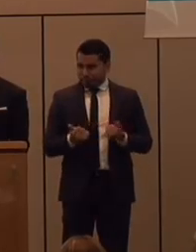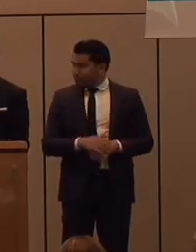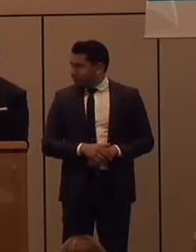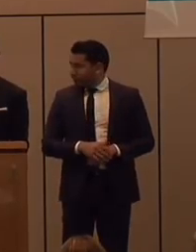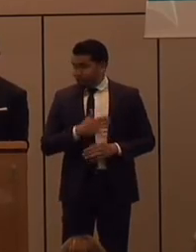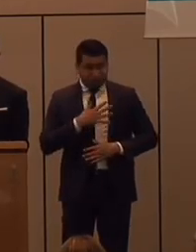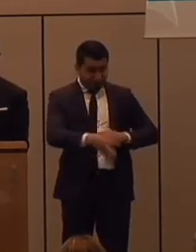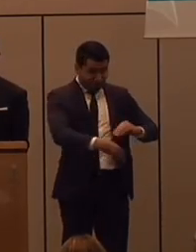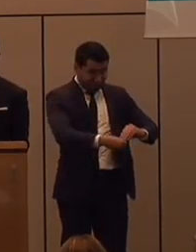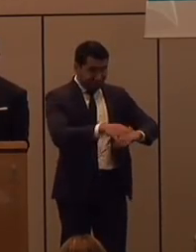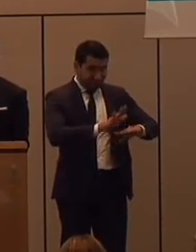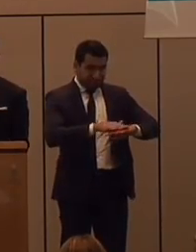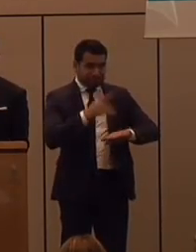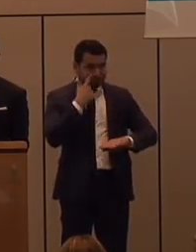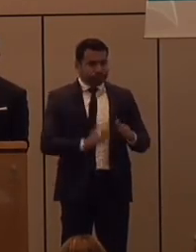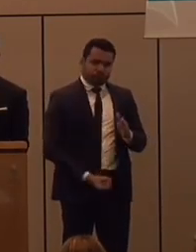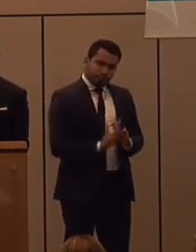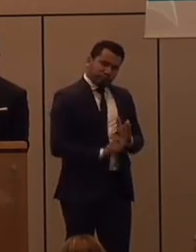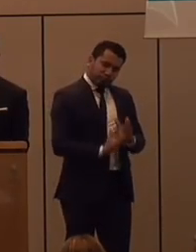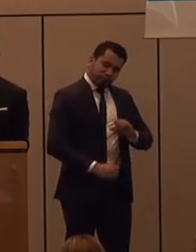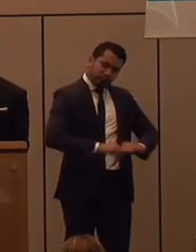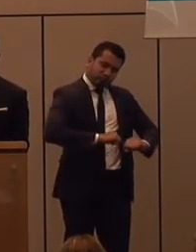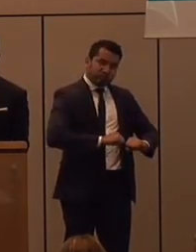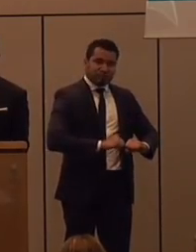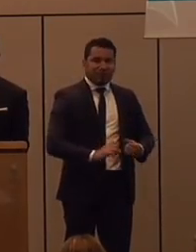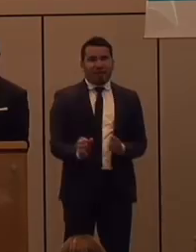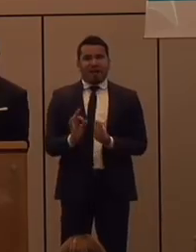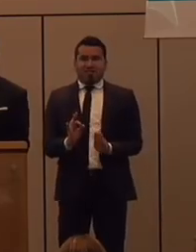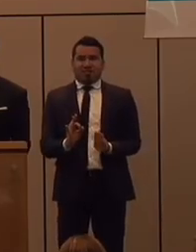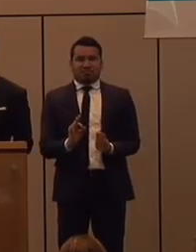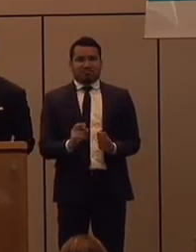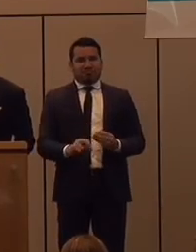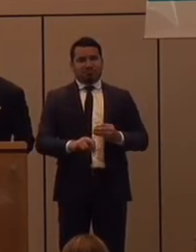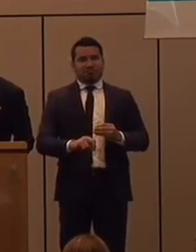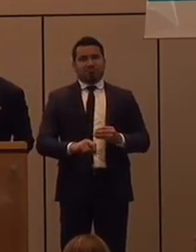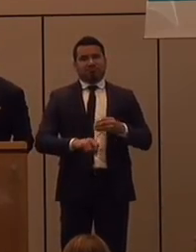yo le agregaría productividad y calidad